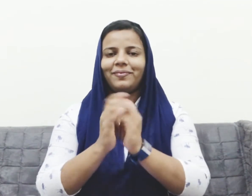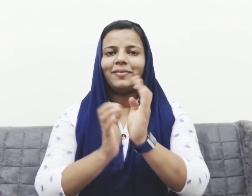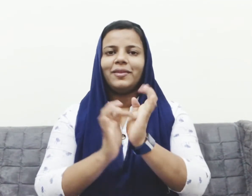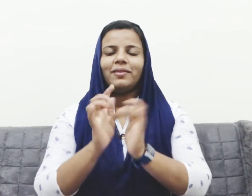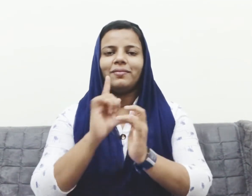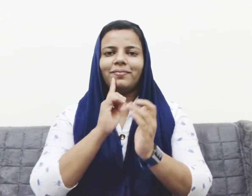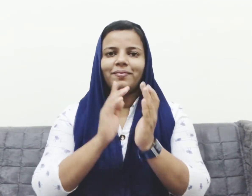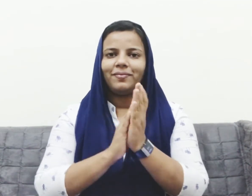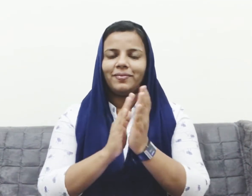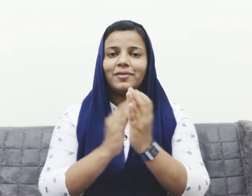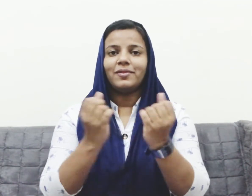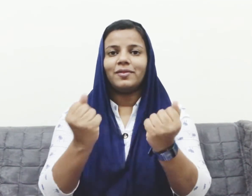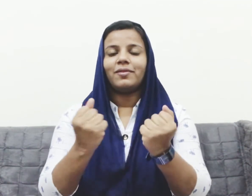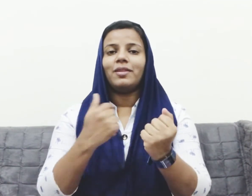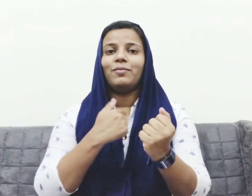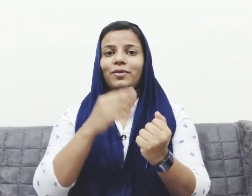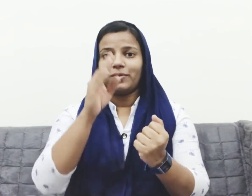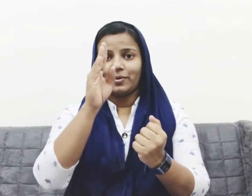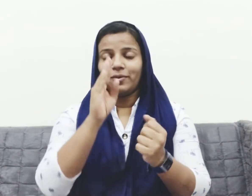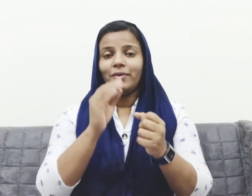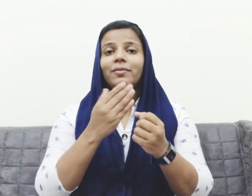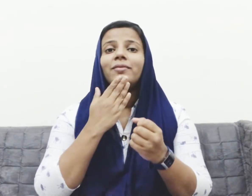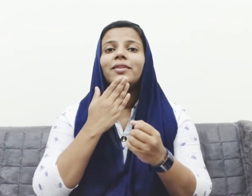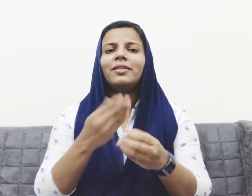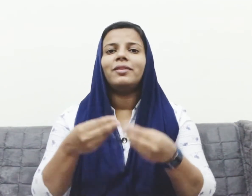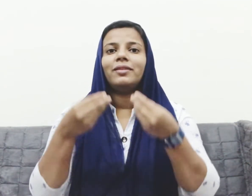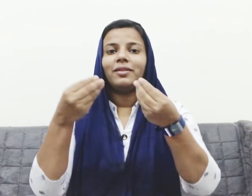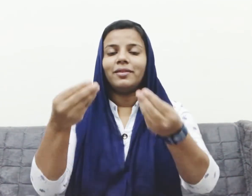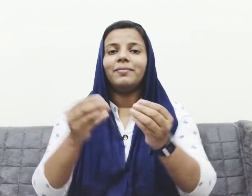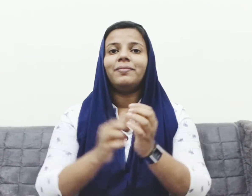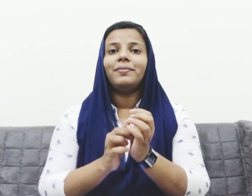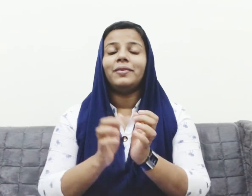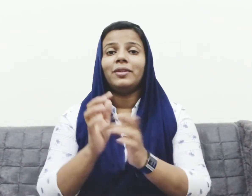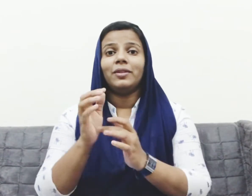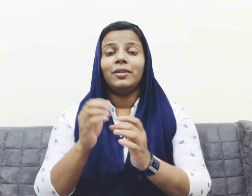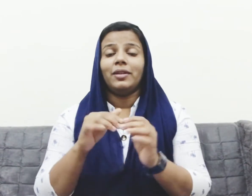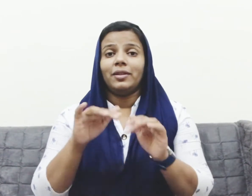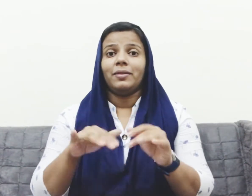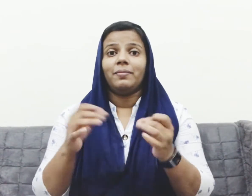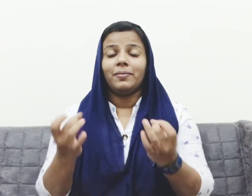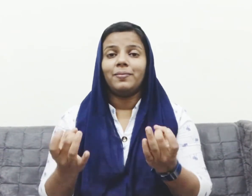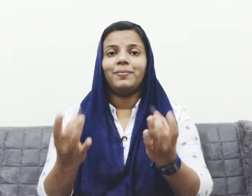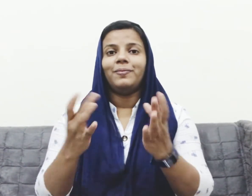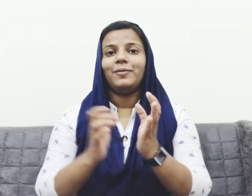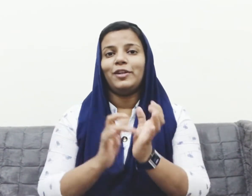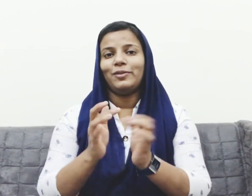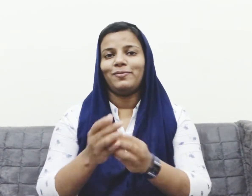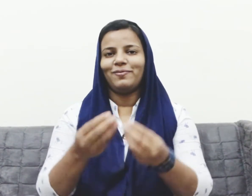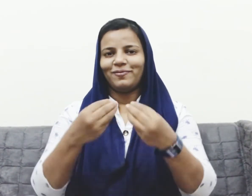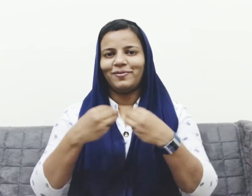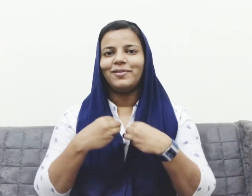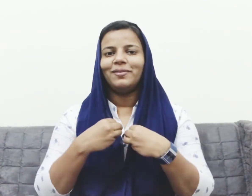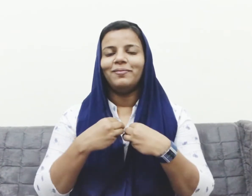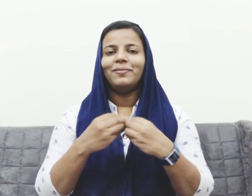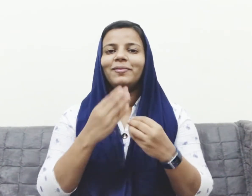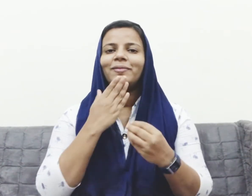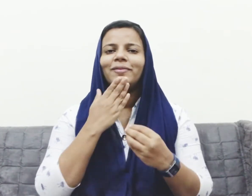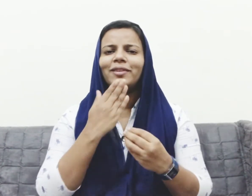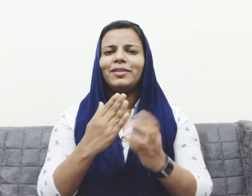ആരാധിക്കുവാൻ, കർത്താവിനെ സ്തുതിക്കുവാൻ, സർവശക്തനായ ദൈവത്തിന് നന്ദി പറയുവാൻ തക്കവണ്ണം നമ്മളെ നമുക്ക് ഈ ഒരു പ്രഭാതം കൂടെ തന്ന കർത്താവിന് നന്ദിയോടെ